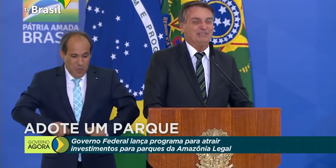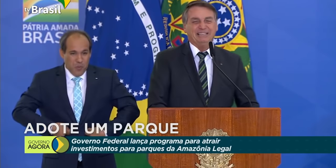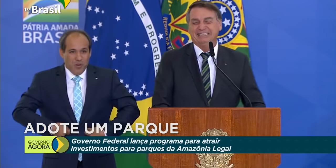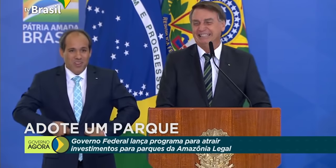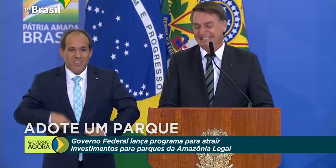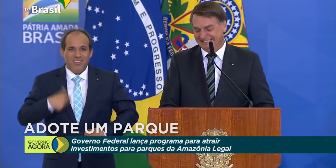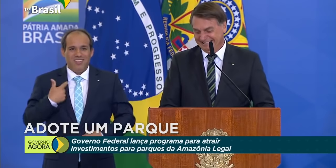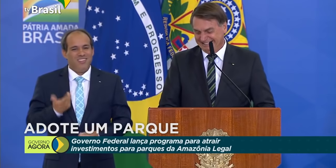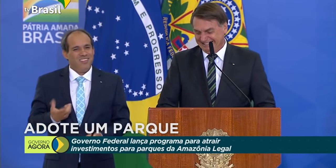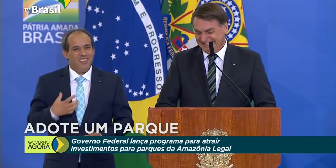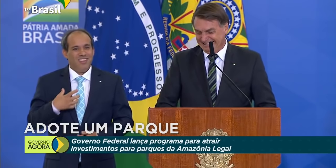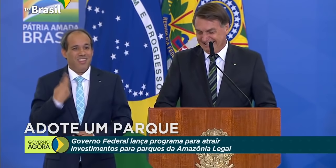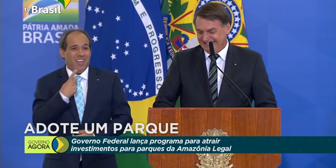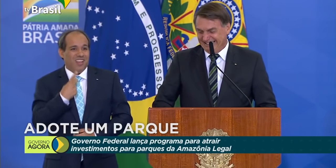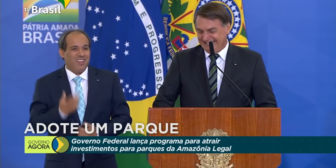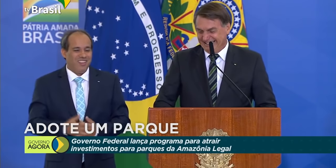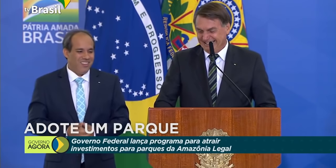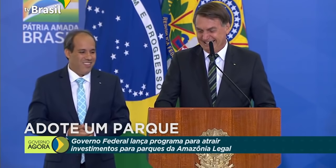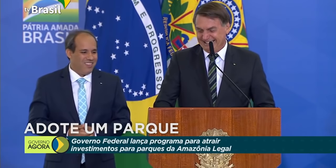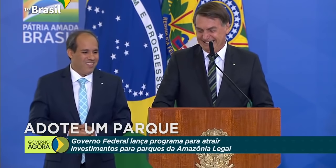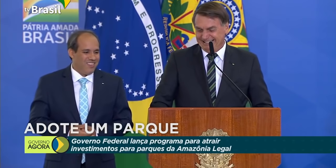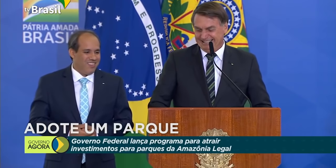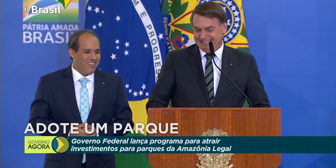mas tudo bem